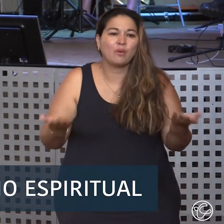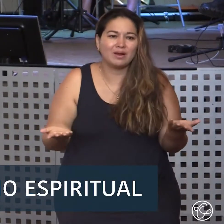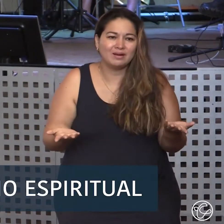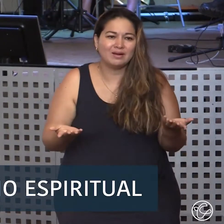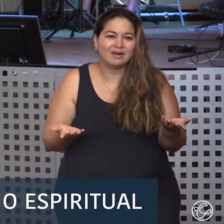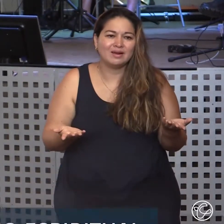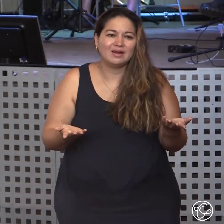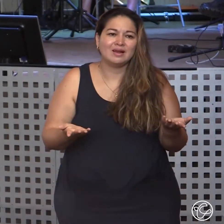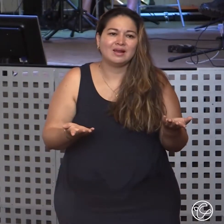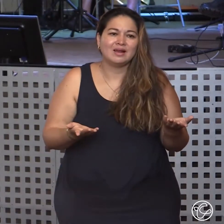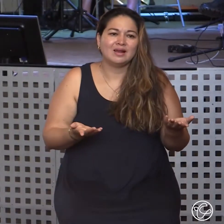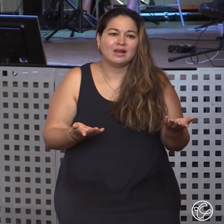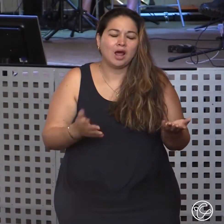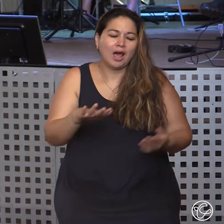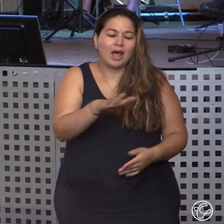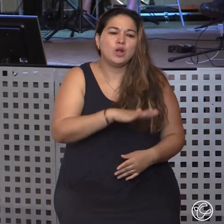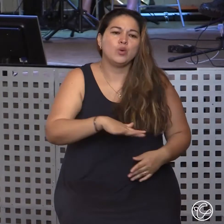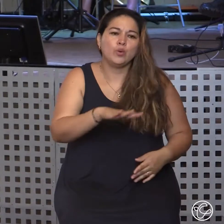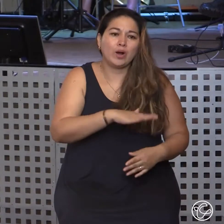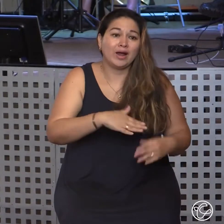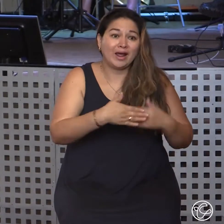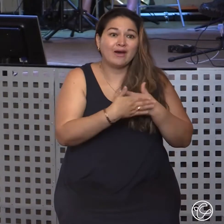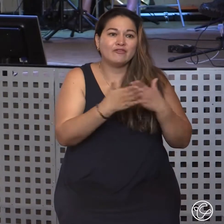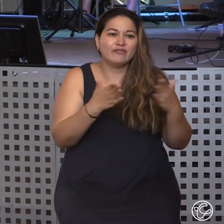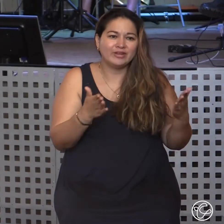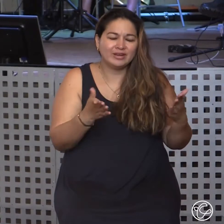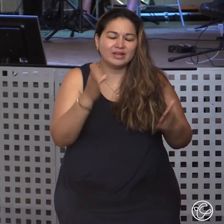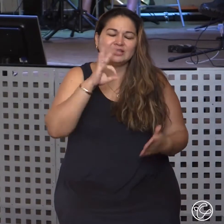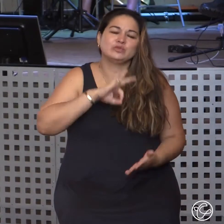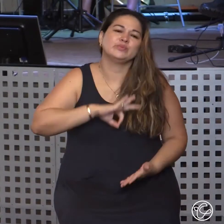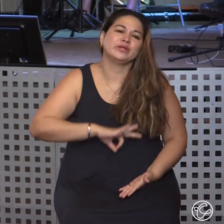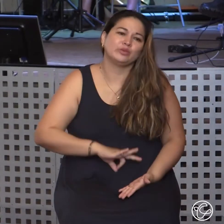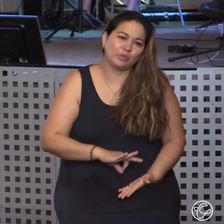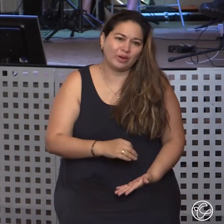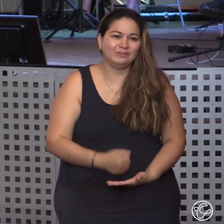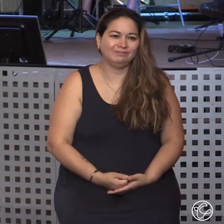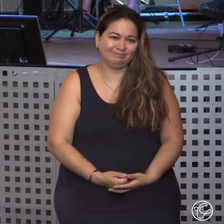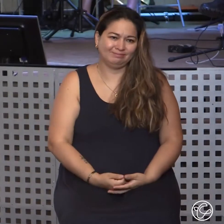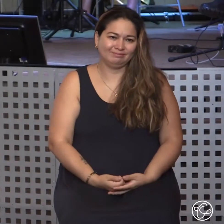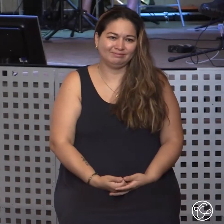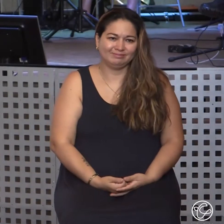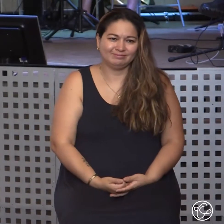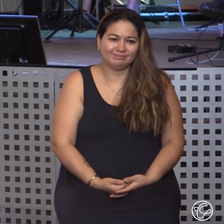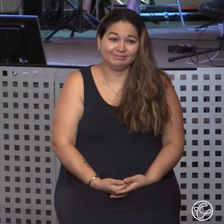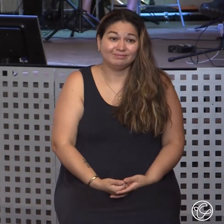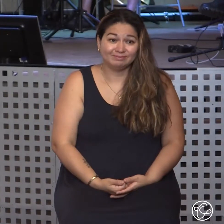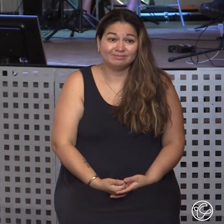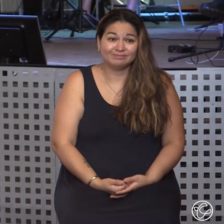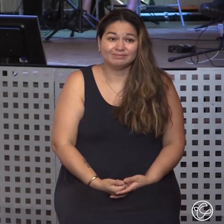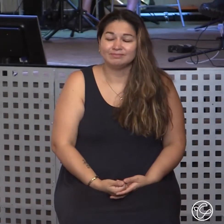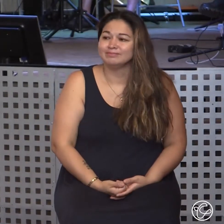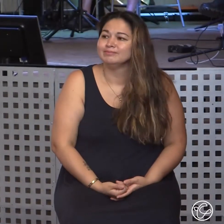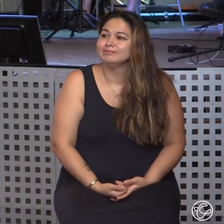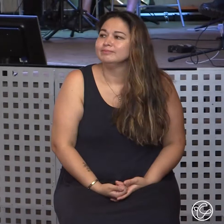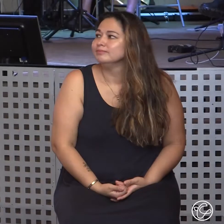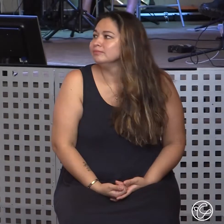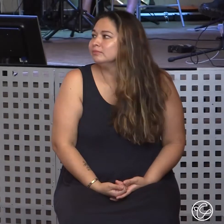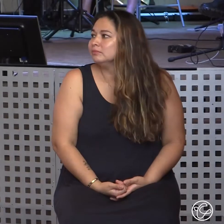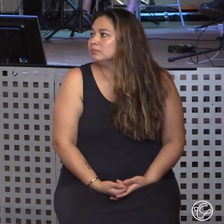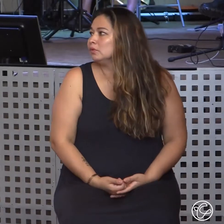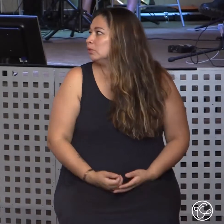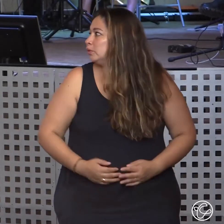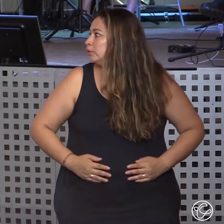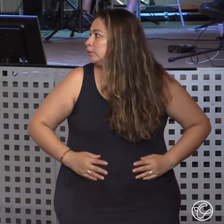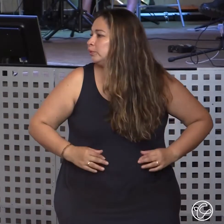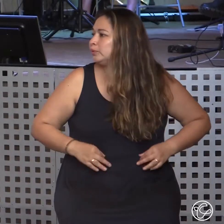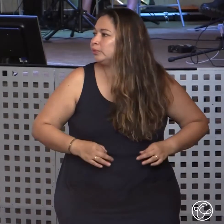espiritual. Realmente los mejores graneros que él abrió fueron graneros espirituales, no